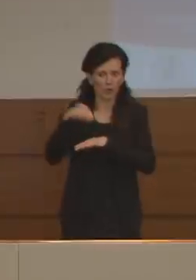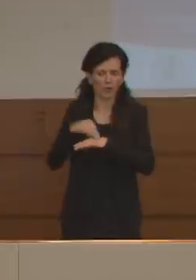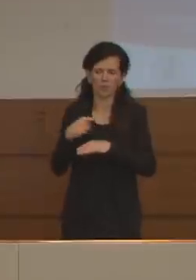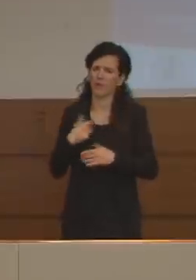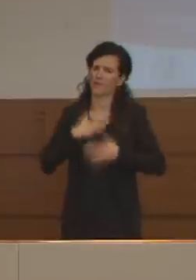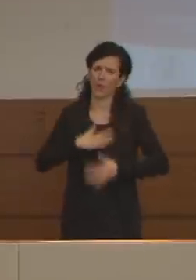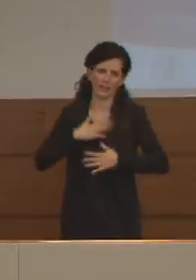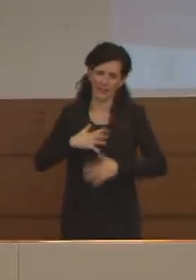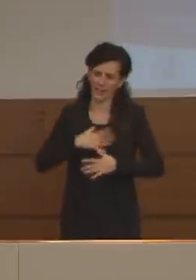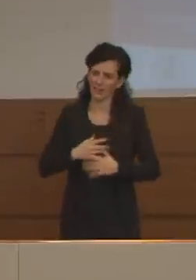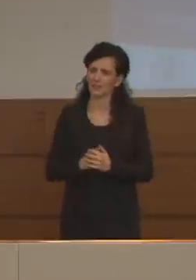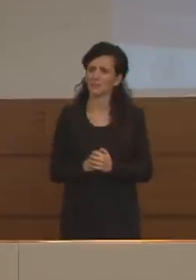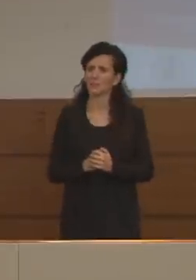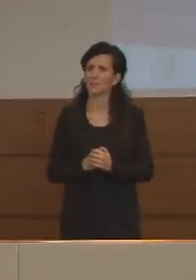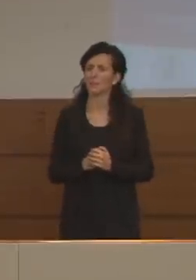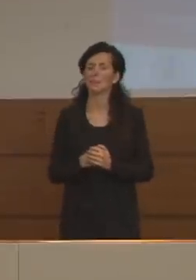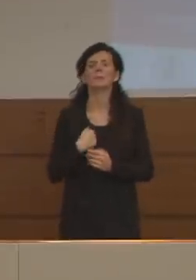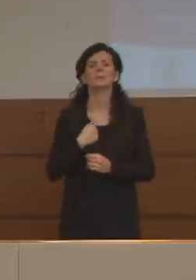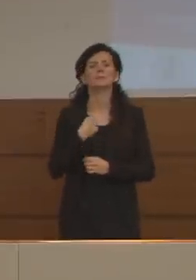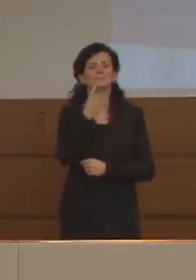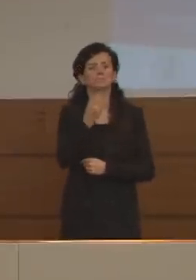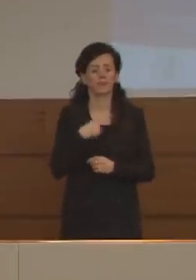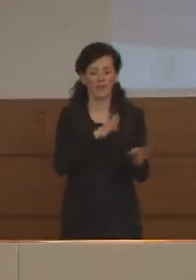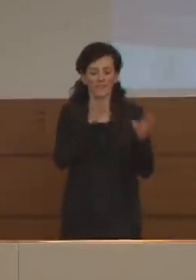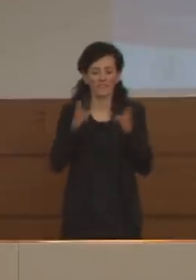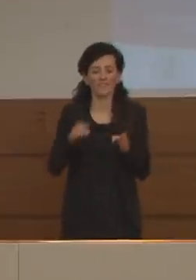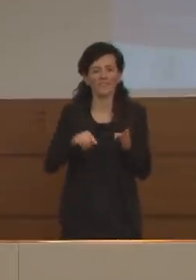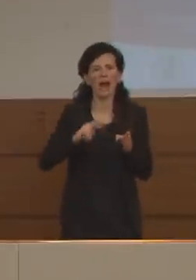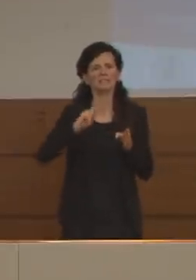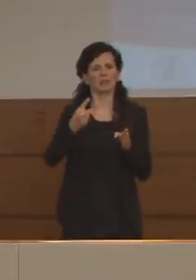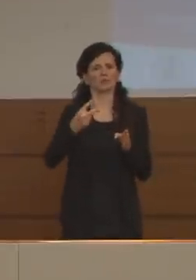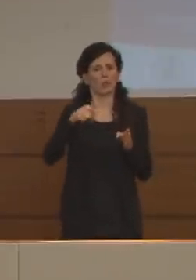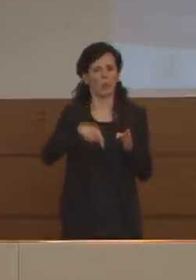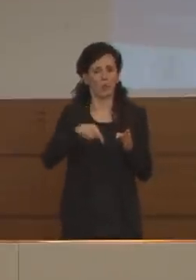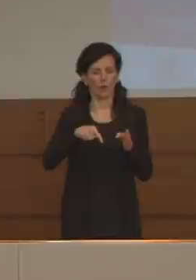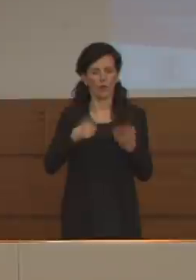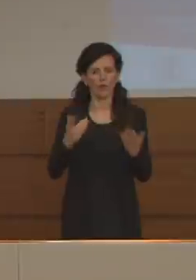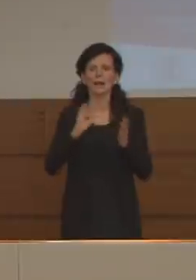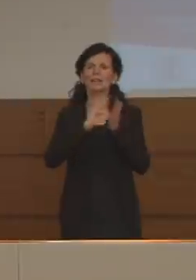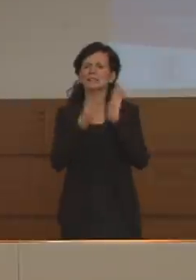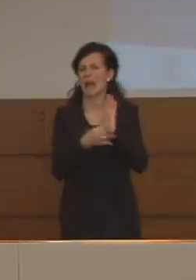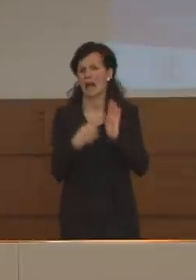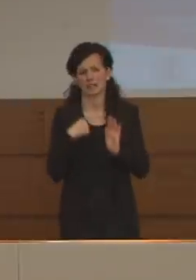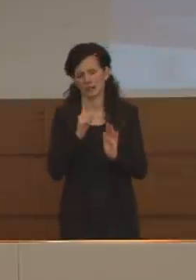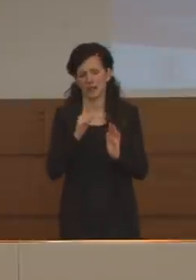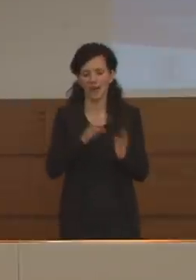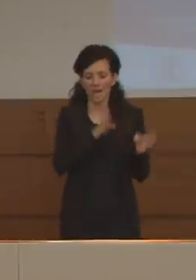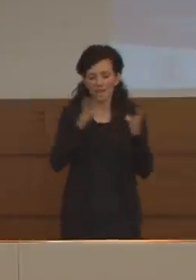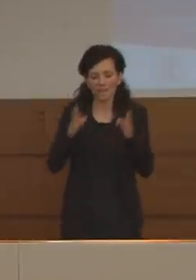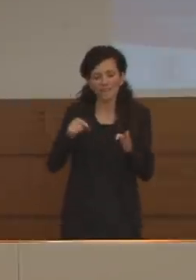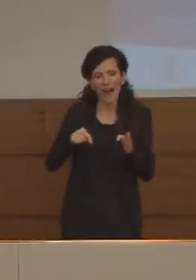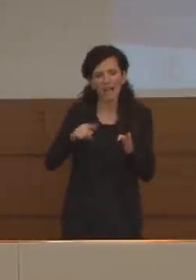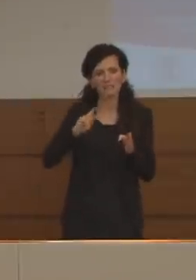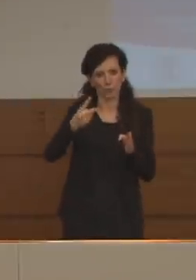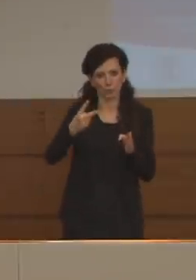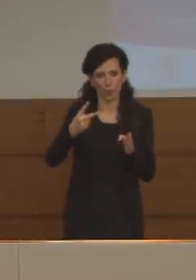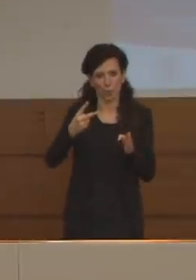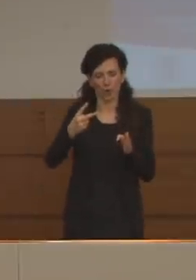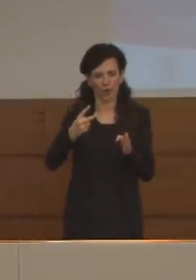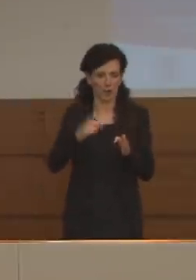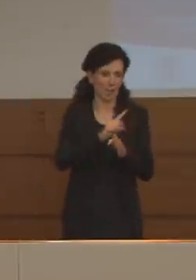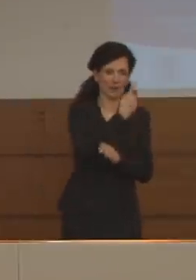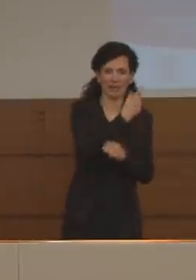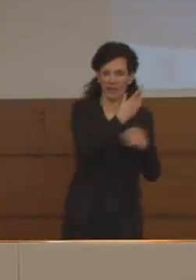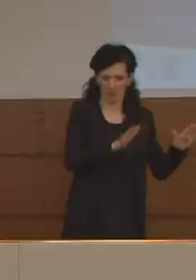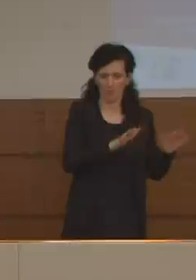volentieri vorrei parlare della fase ii non delle date però una fase ii arriverà o primo dopo arriverà